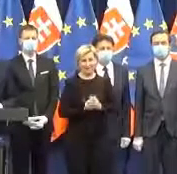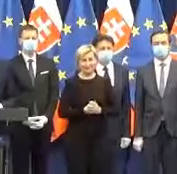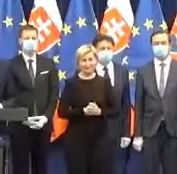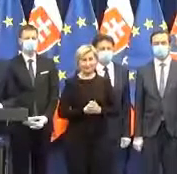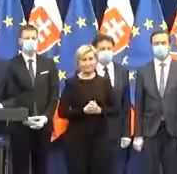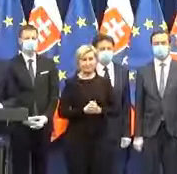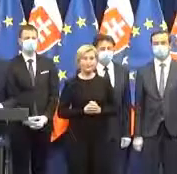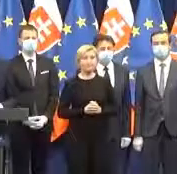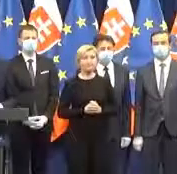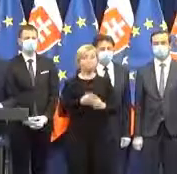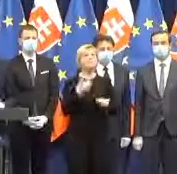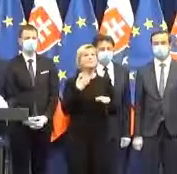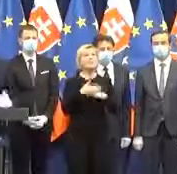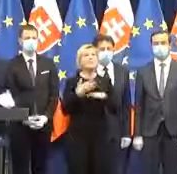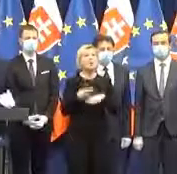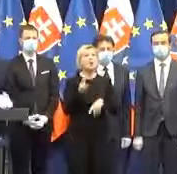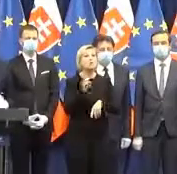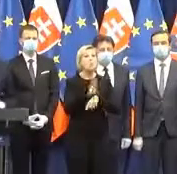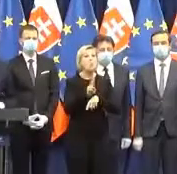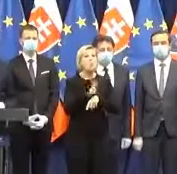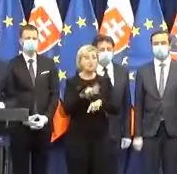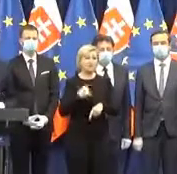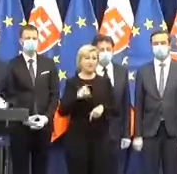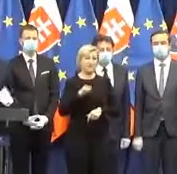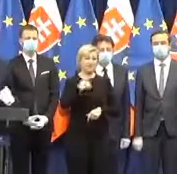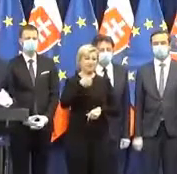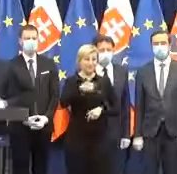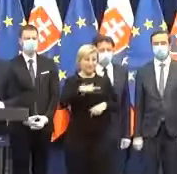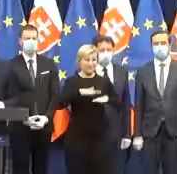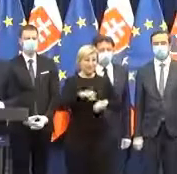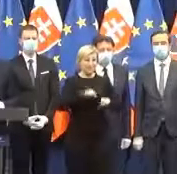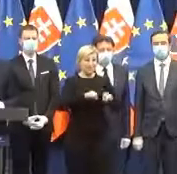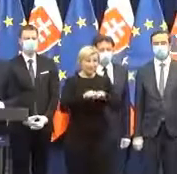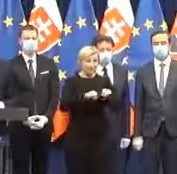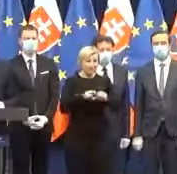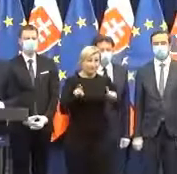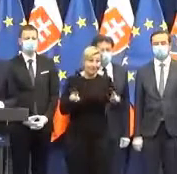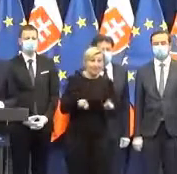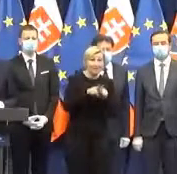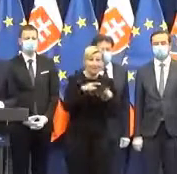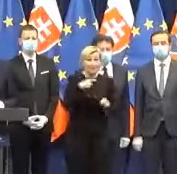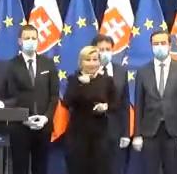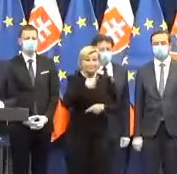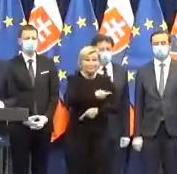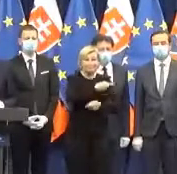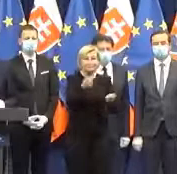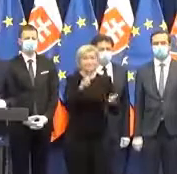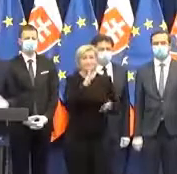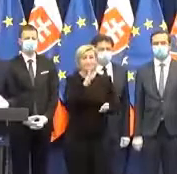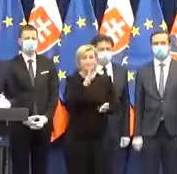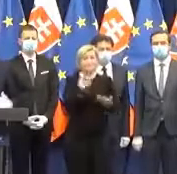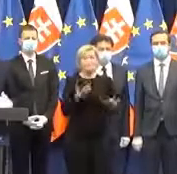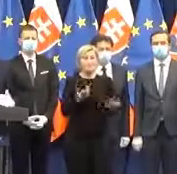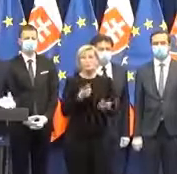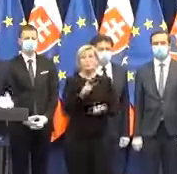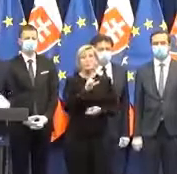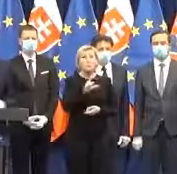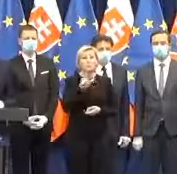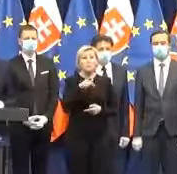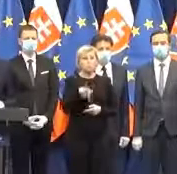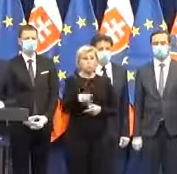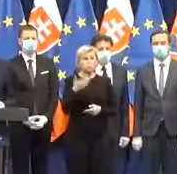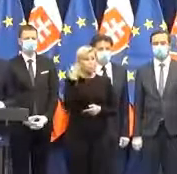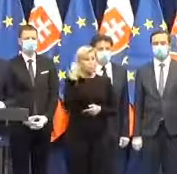po prvom zasadnutí vlády hovorili, ako to cítime. Aj ľudí, ktorí prišli z ústredného krízového štábu, boli to odborníci,